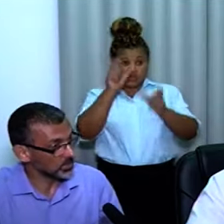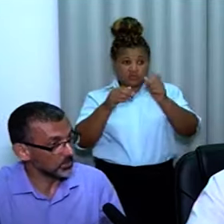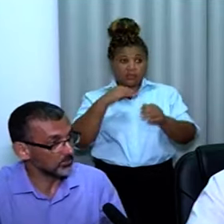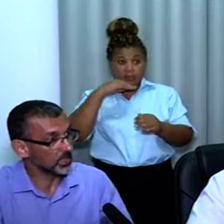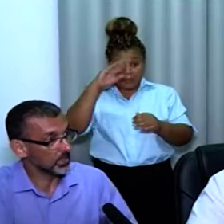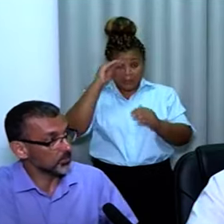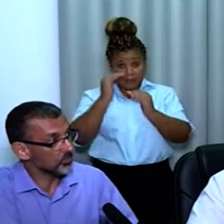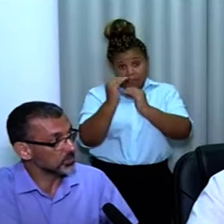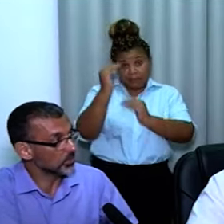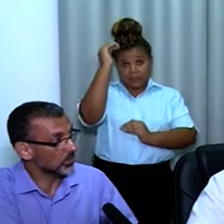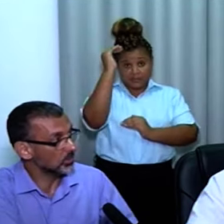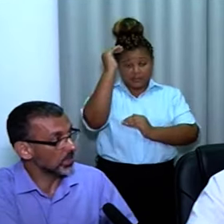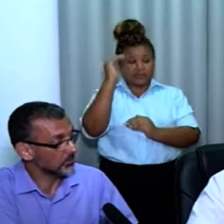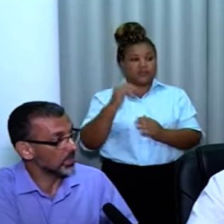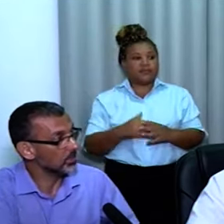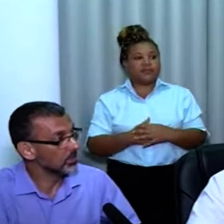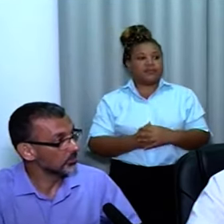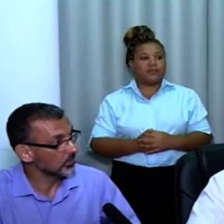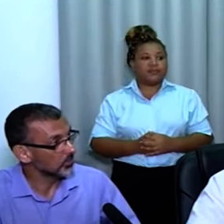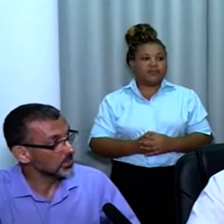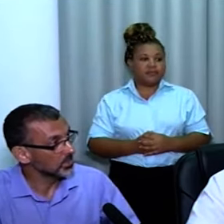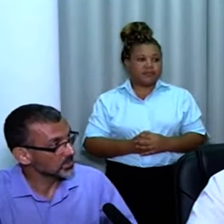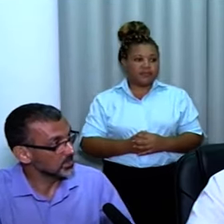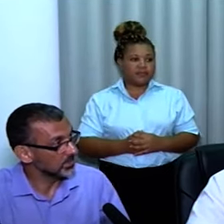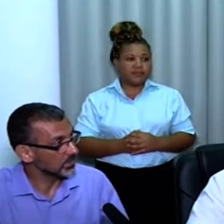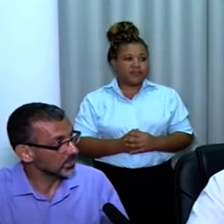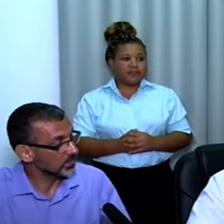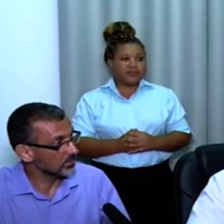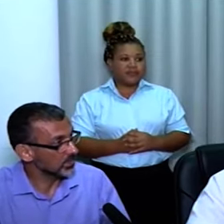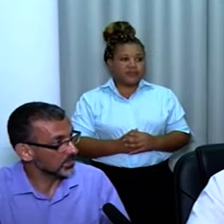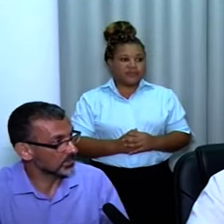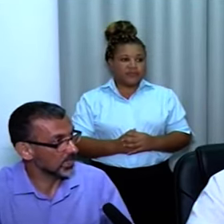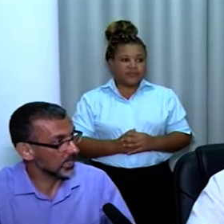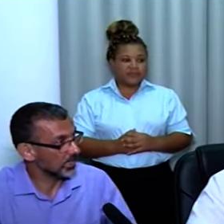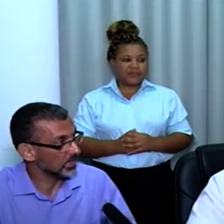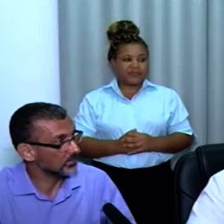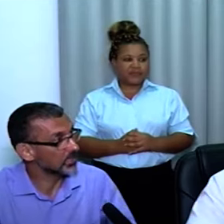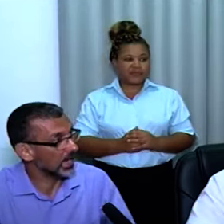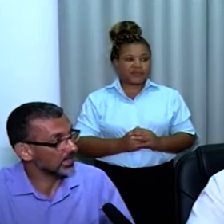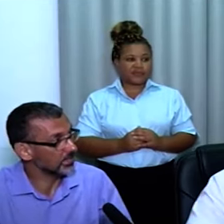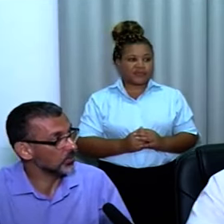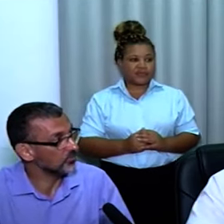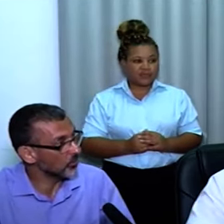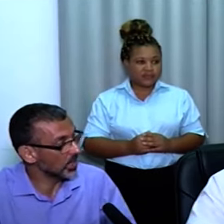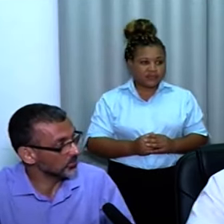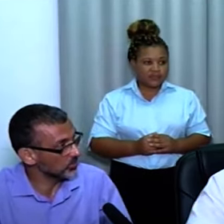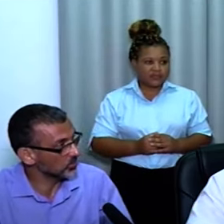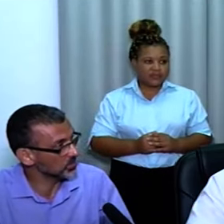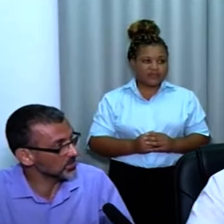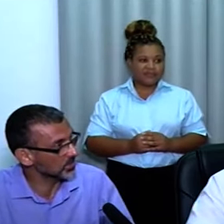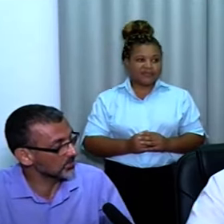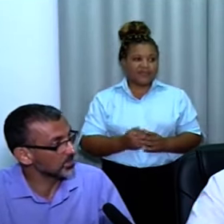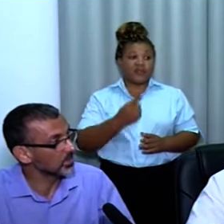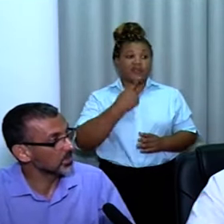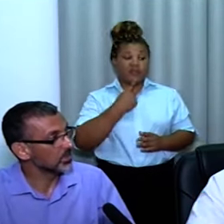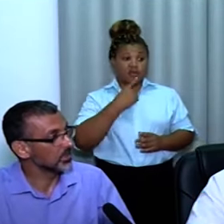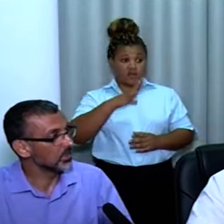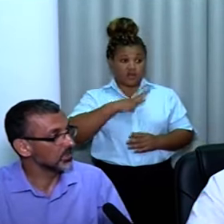aussi mettre en provision un plan pour si ça bon cas il overwhelm nos no